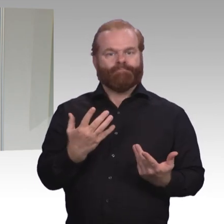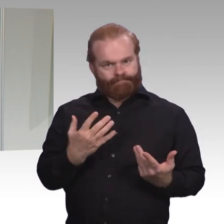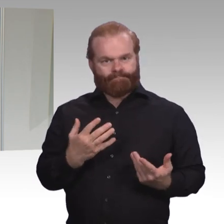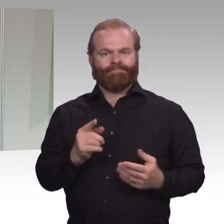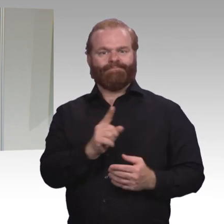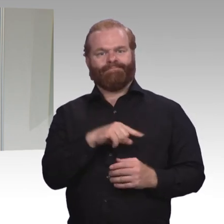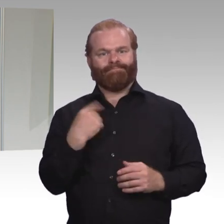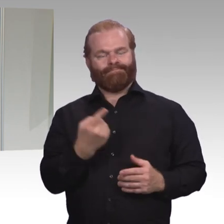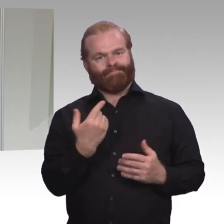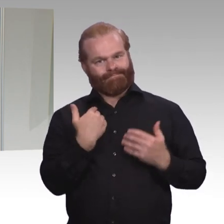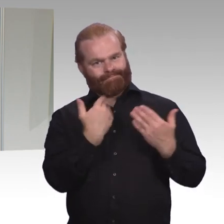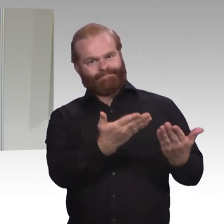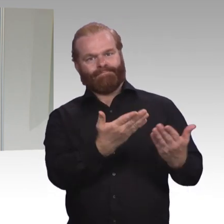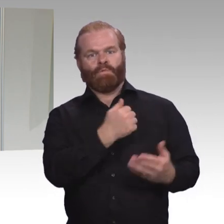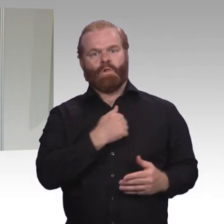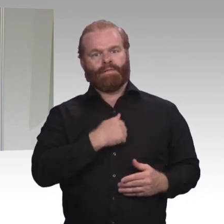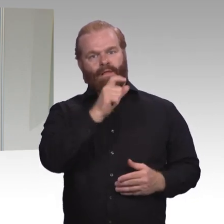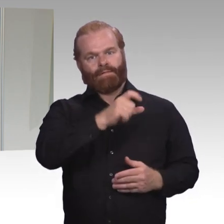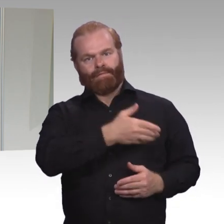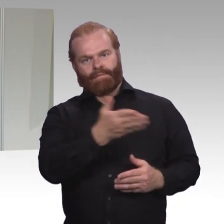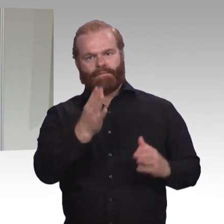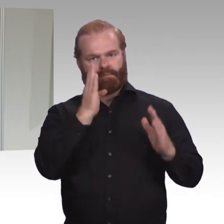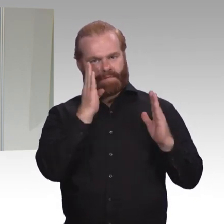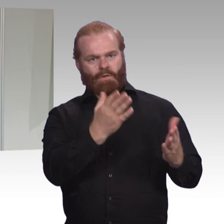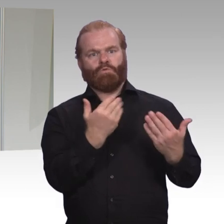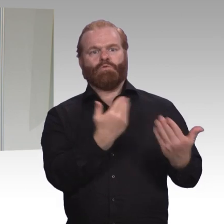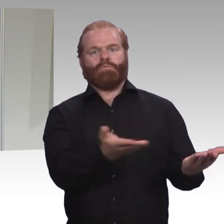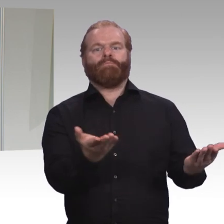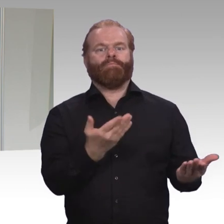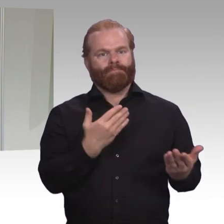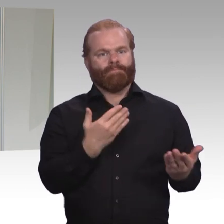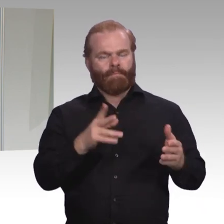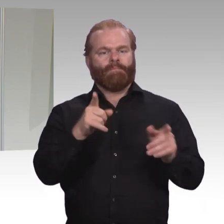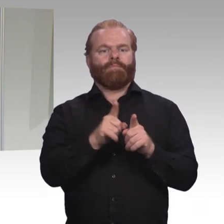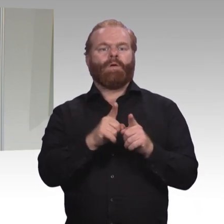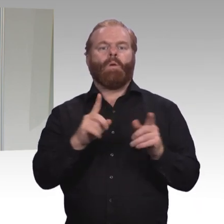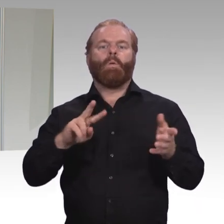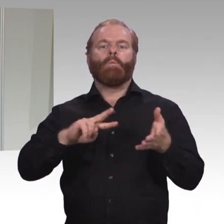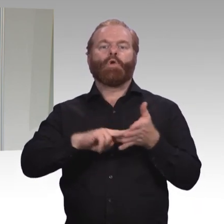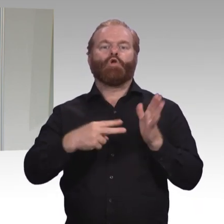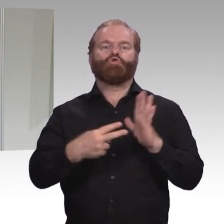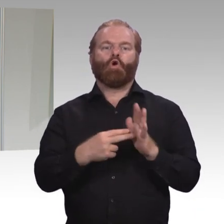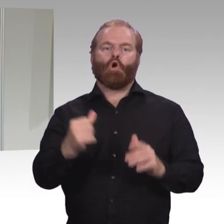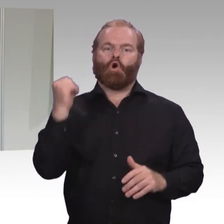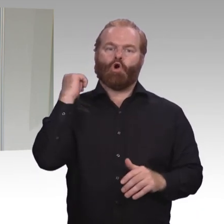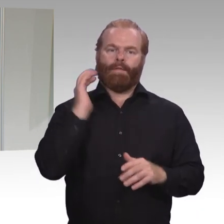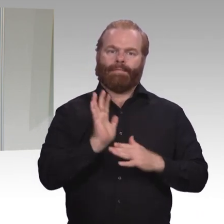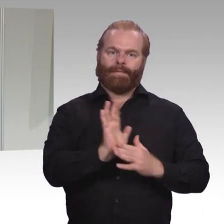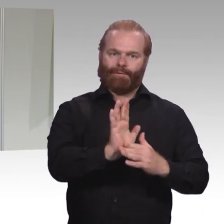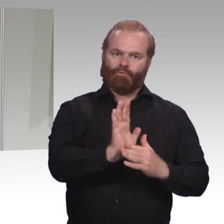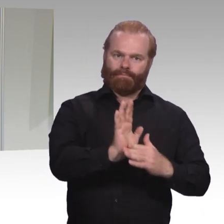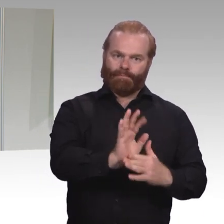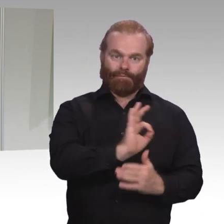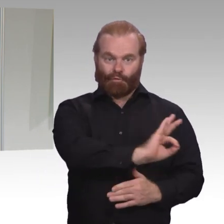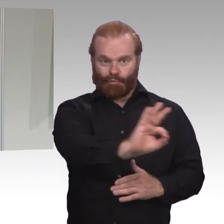wir den Entscheidungsträgern auch wieder mehr Freiheit geben, weil die Bundeswehr muss einsatzbereiter werden und wir